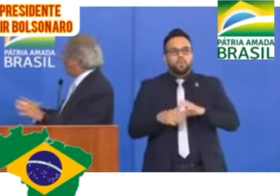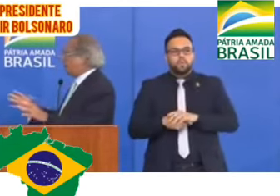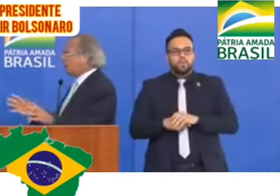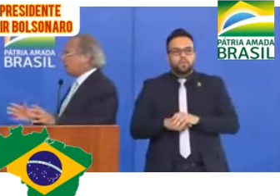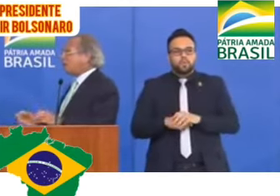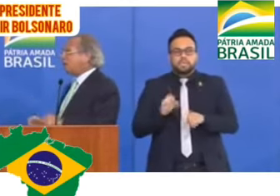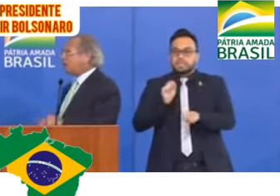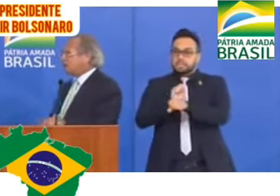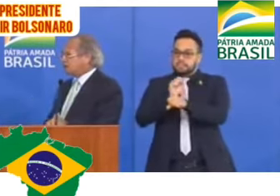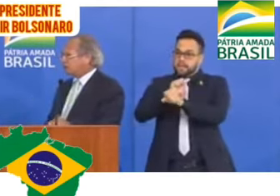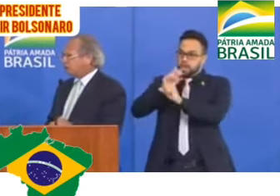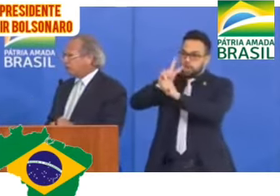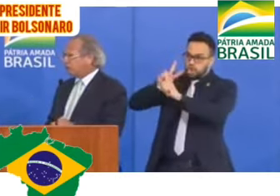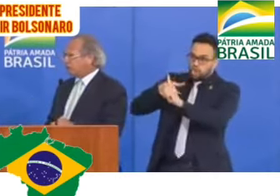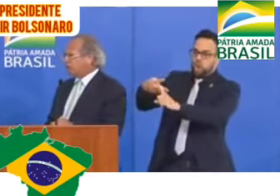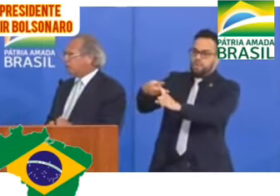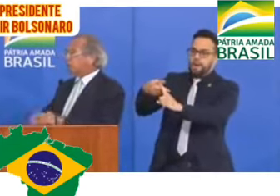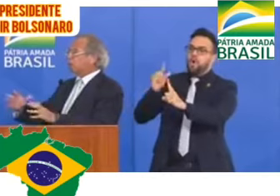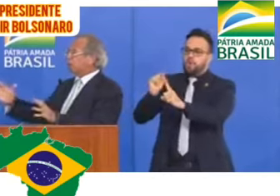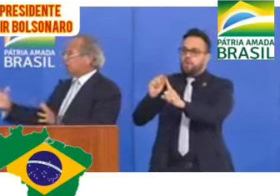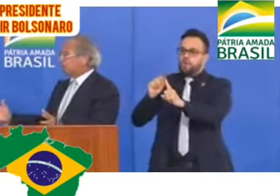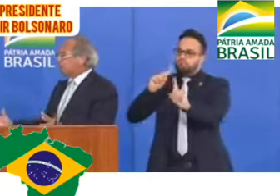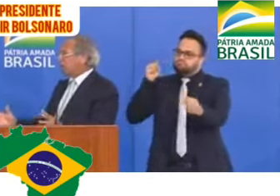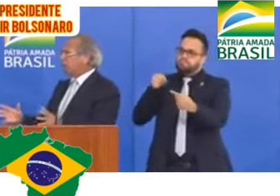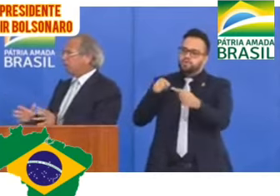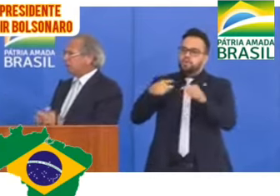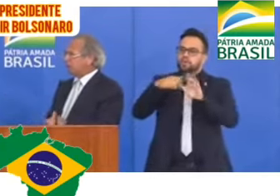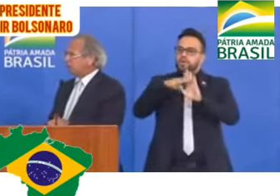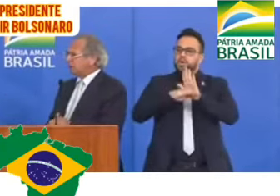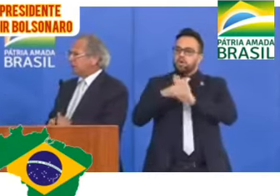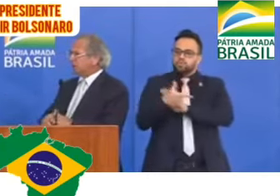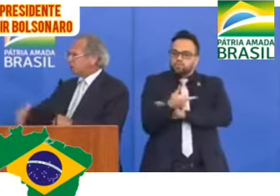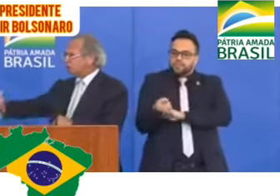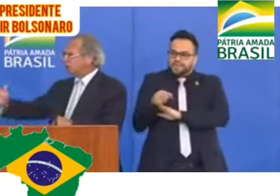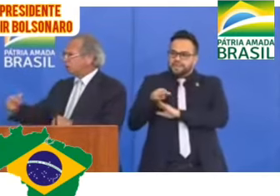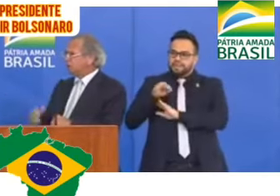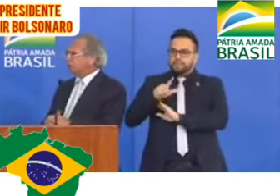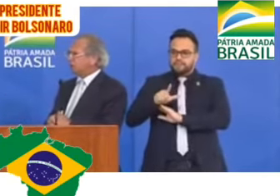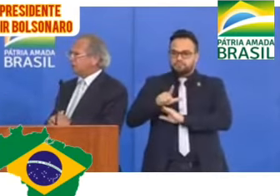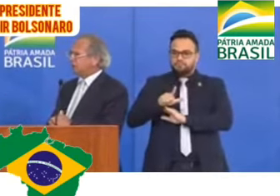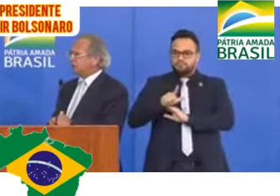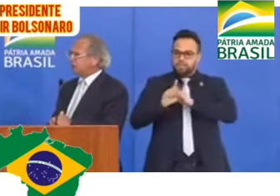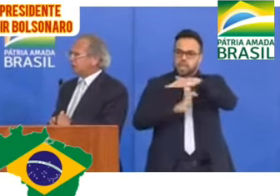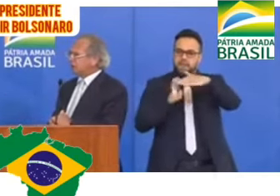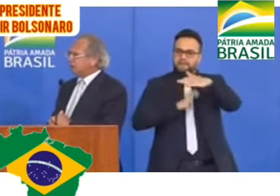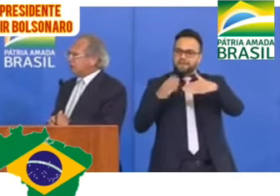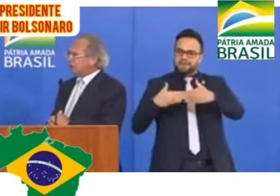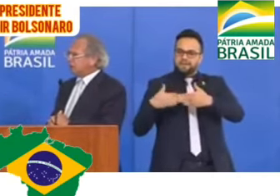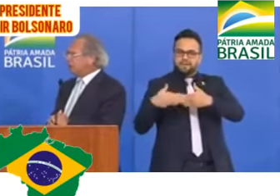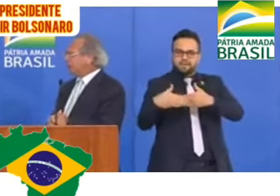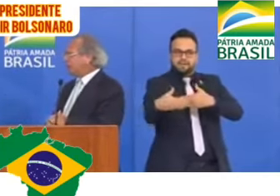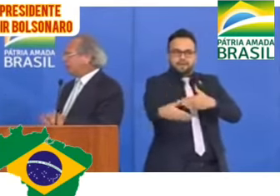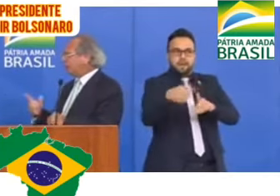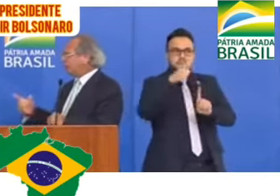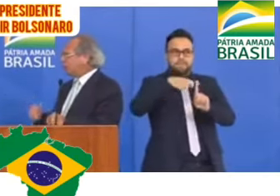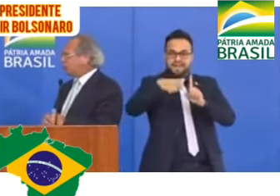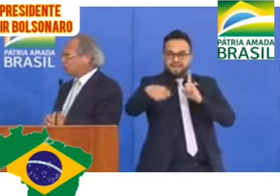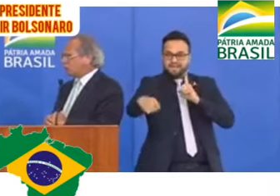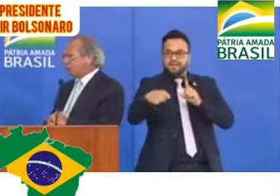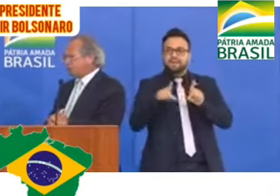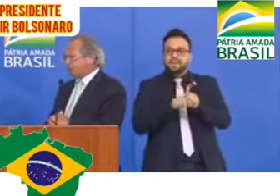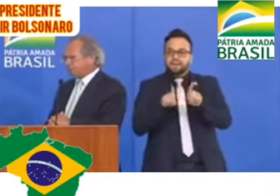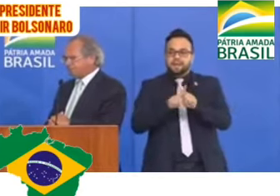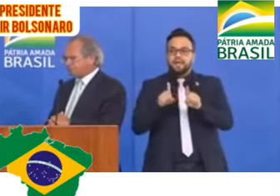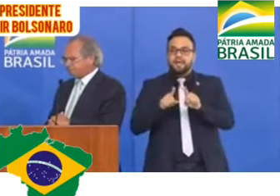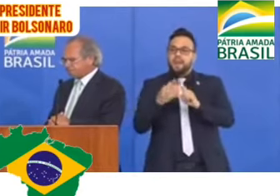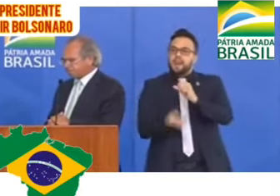o alcance do programa. Vão ser 200 mil empresas nos próximos meses. Da mesma forma, lançamos um